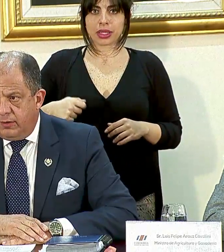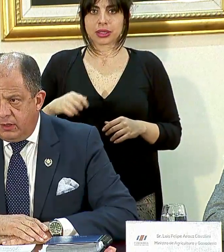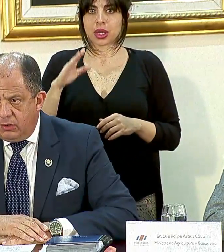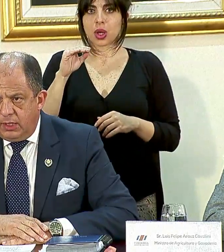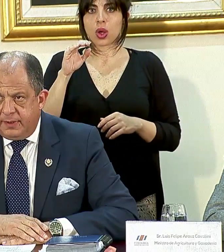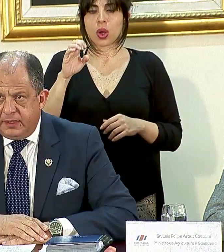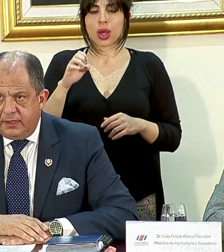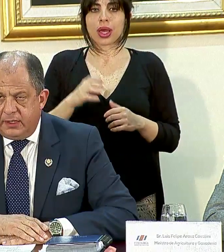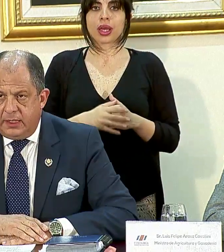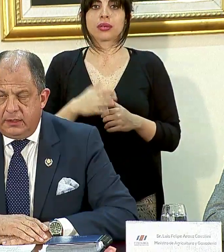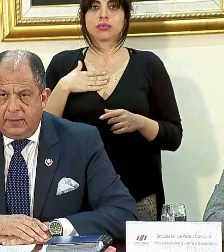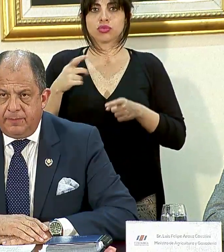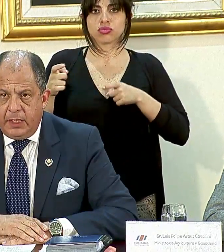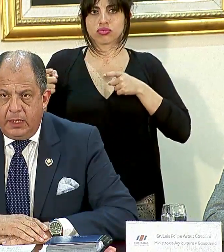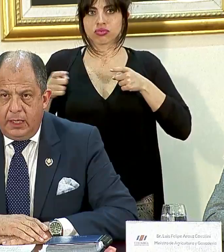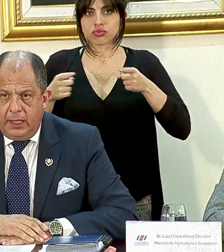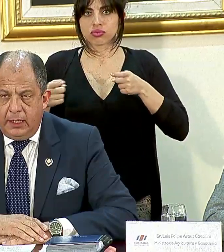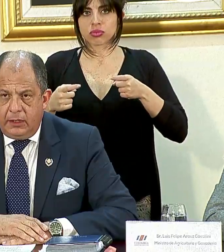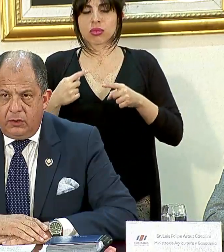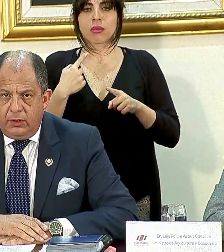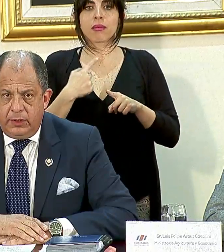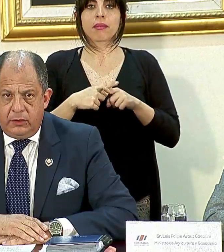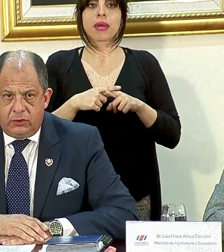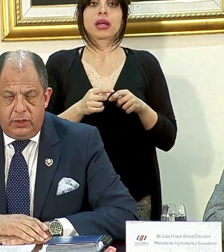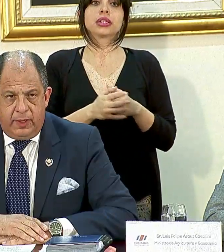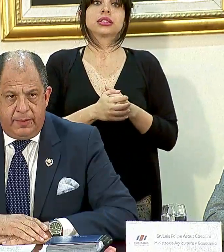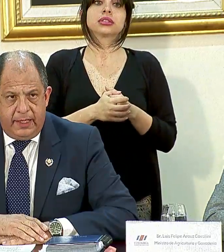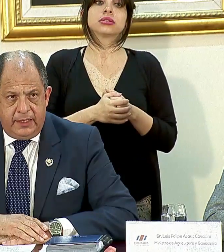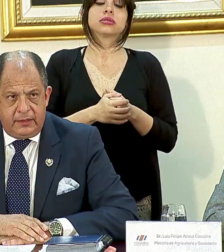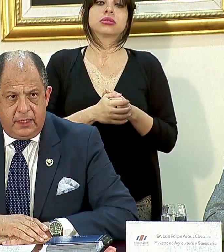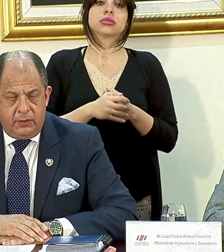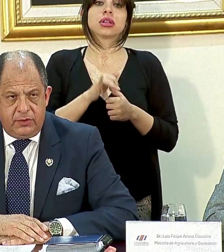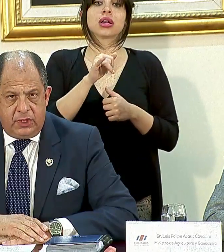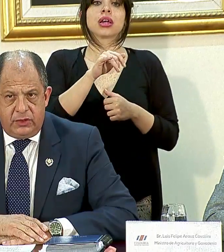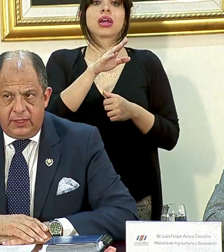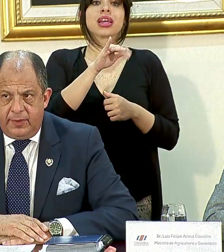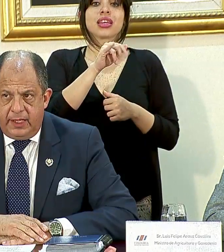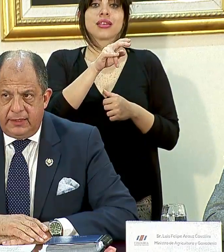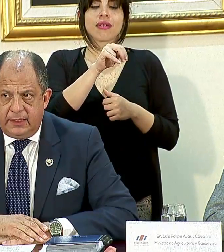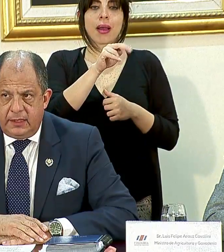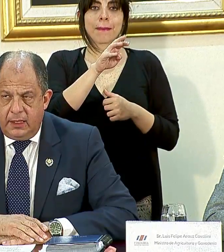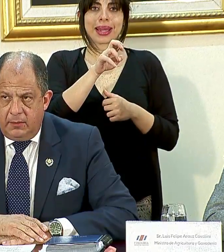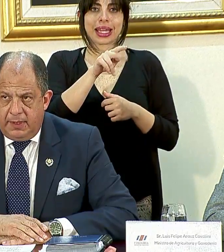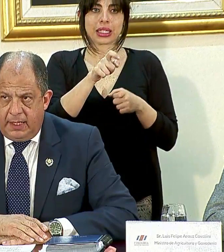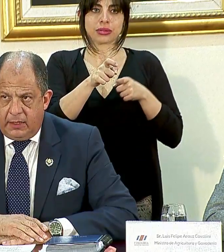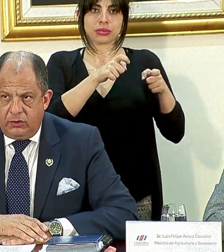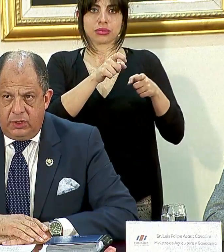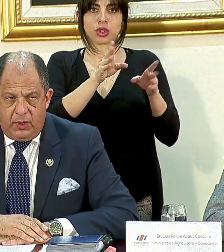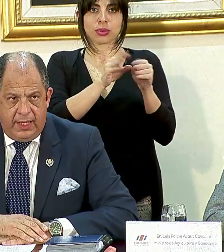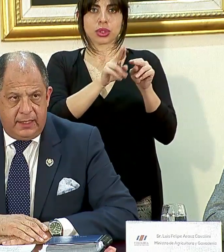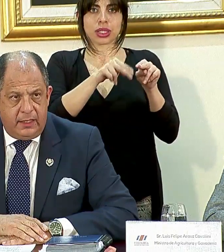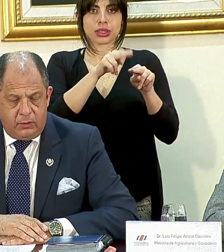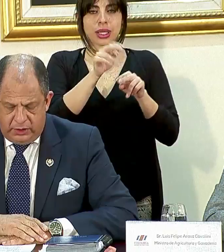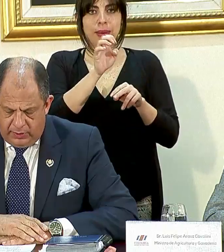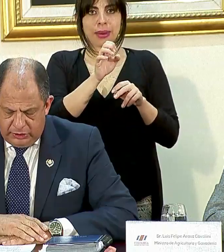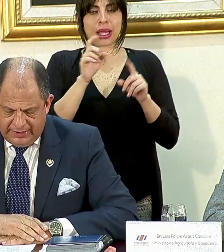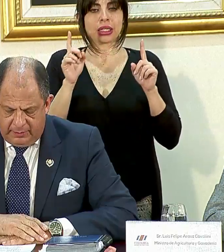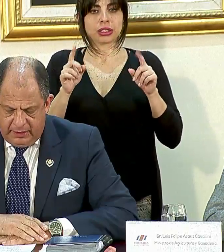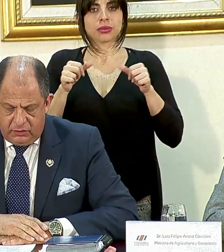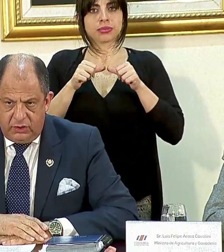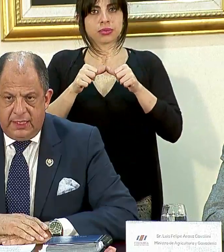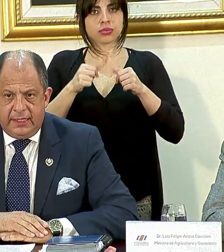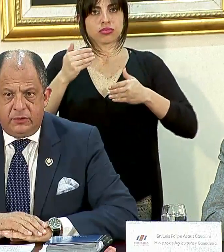del COE, bajo la presidencia del doctor Iván Brenes, la Comisión Nacional de Emergencias, para el